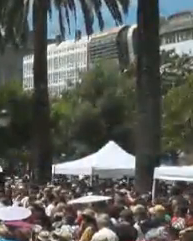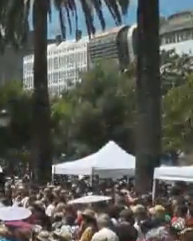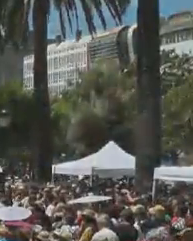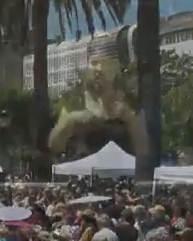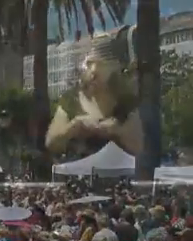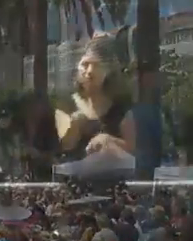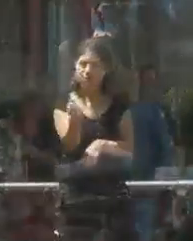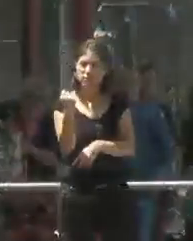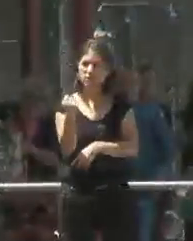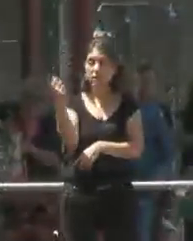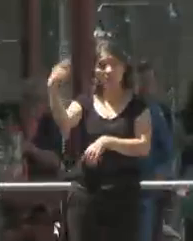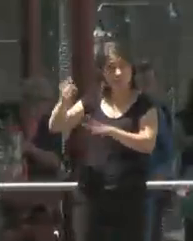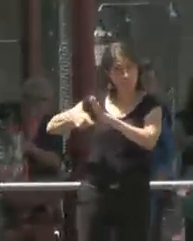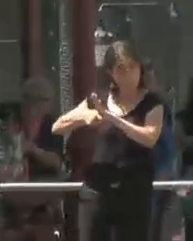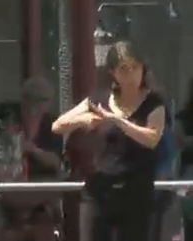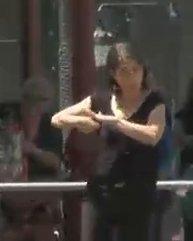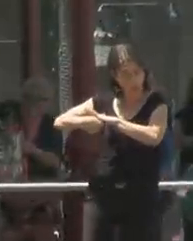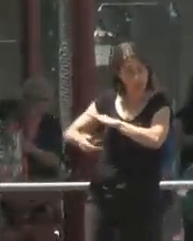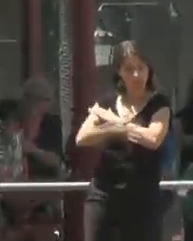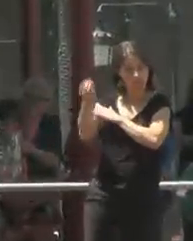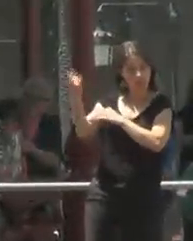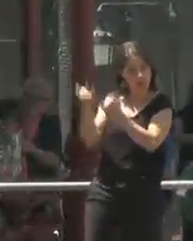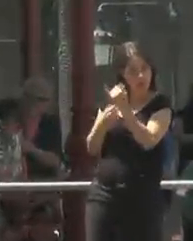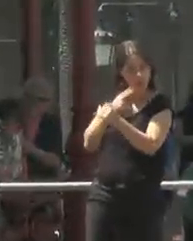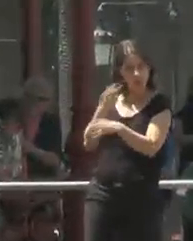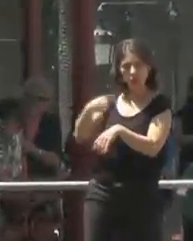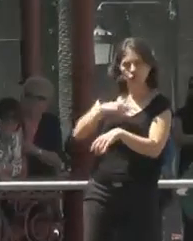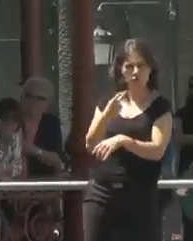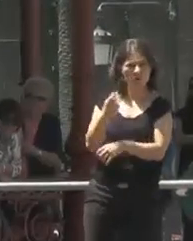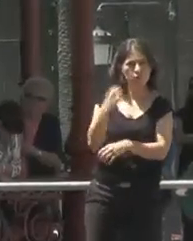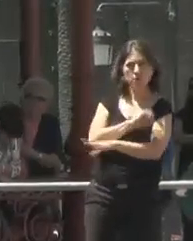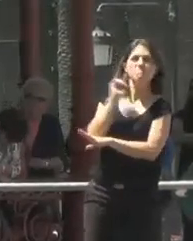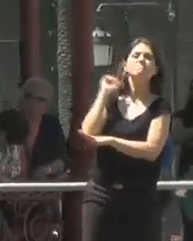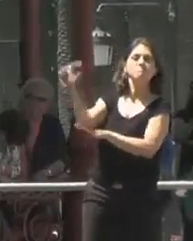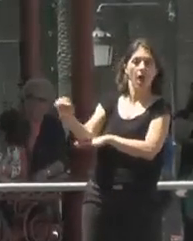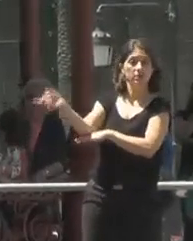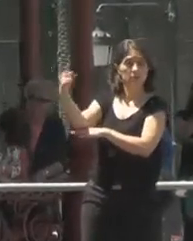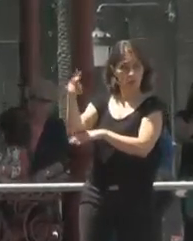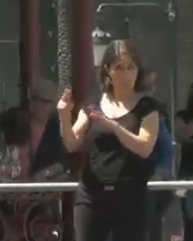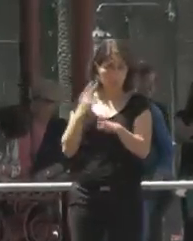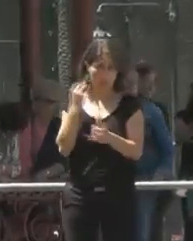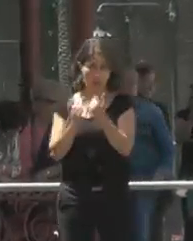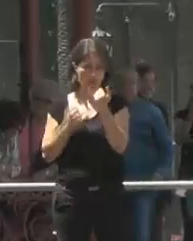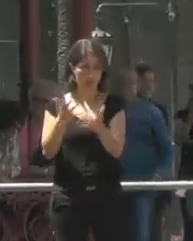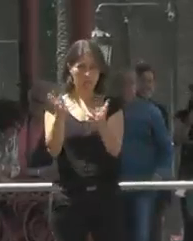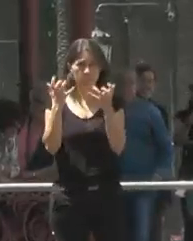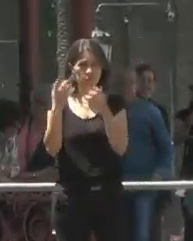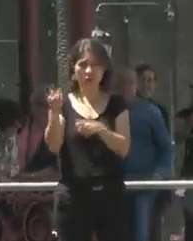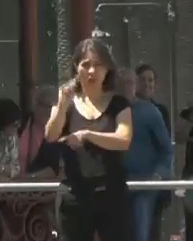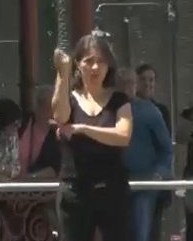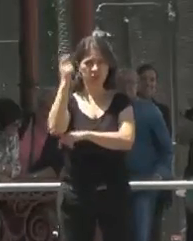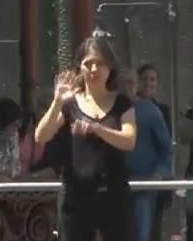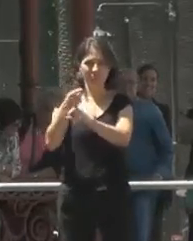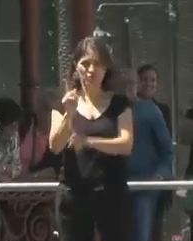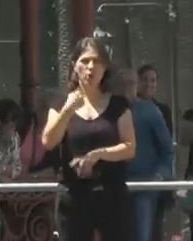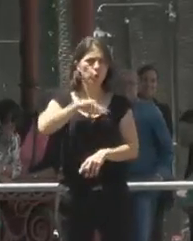máis forte que as súas ameazas e moito máis forte que o seu medo. O seu medo non nos vai a dar a victoria, non lles vai a dar a victoria. A